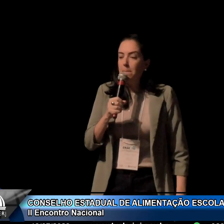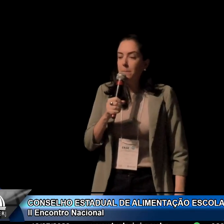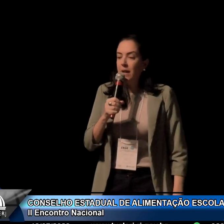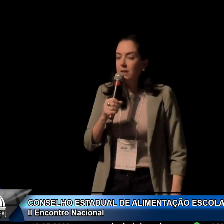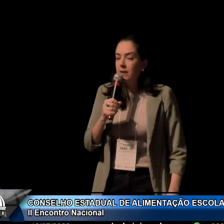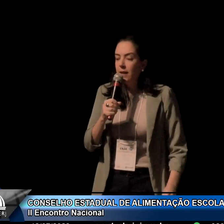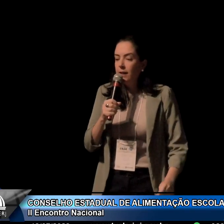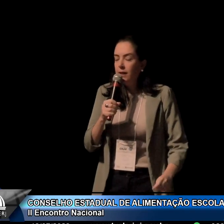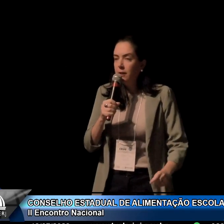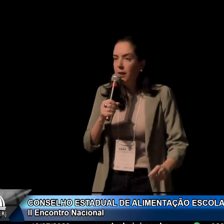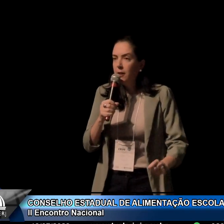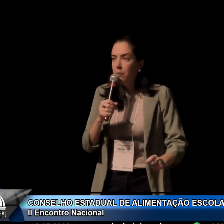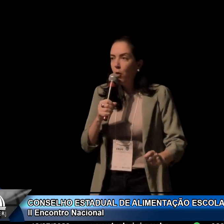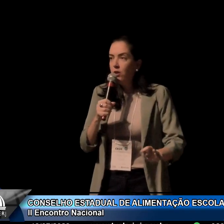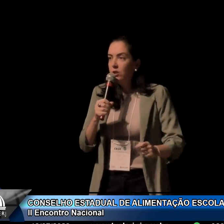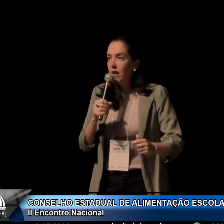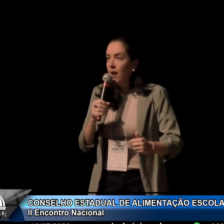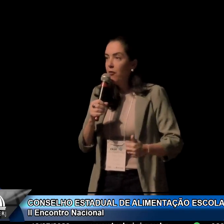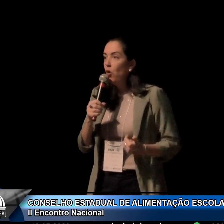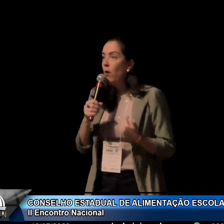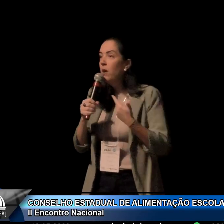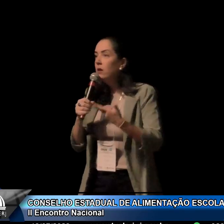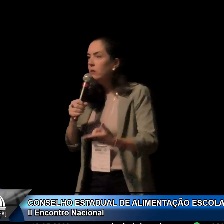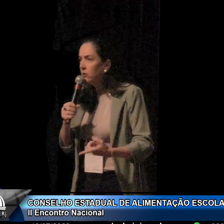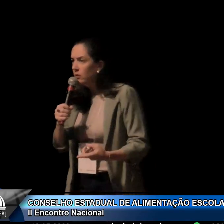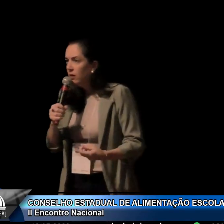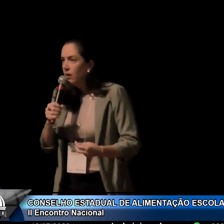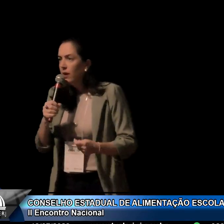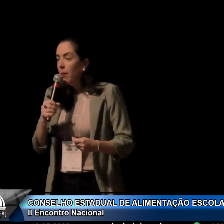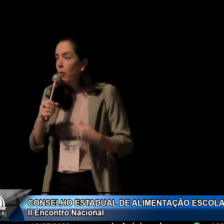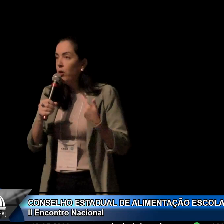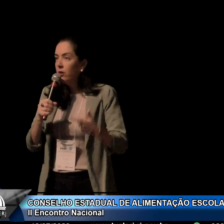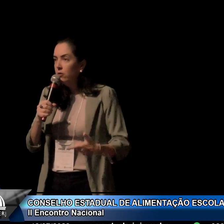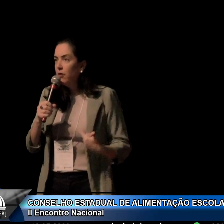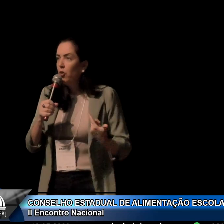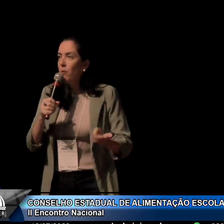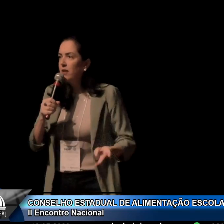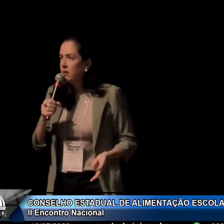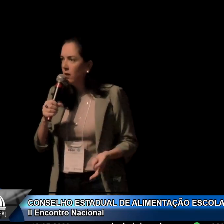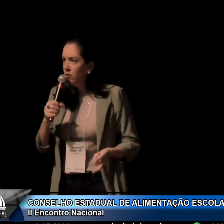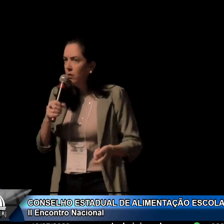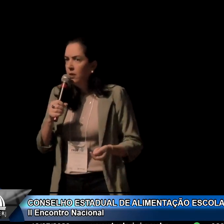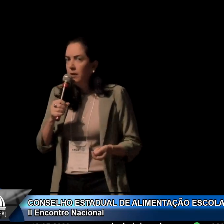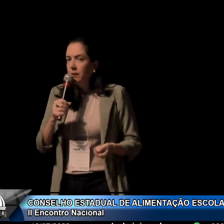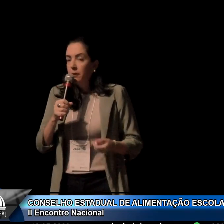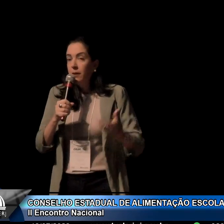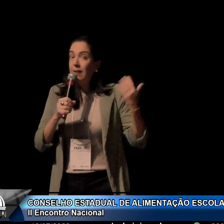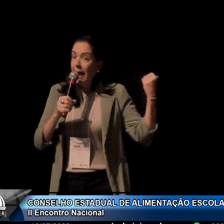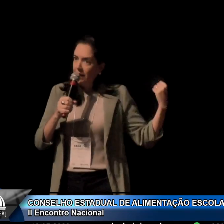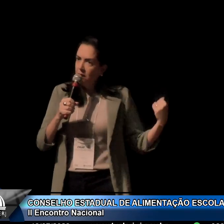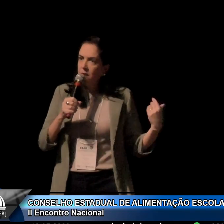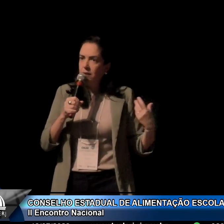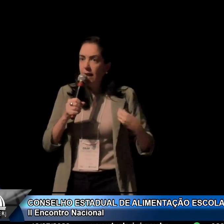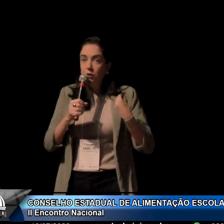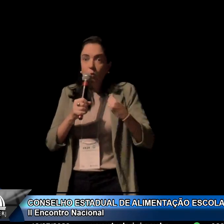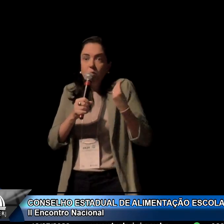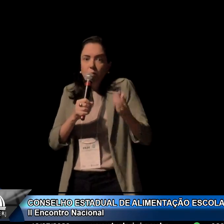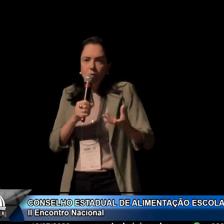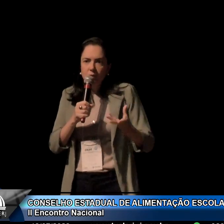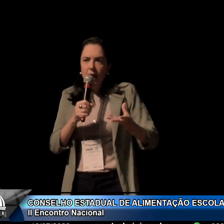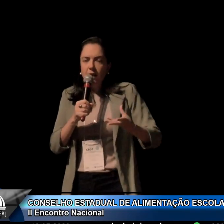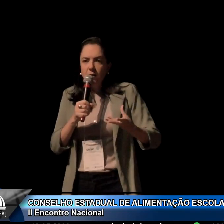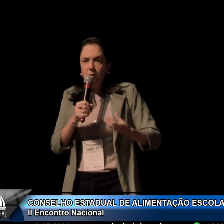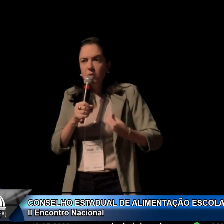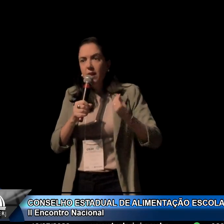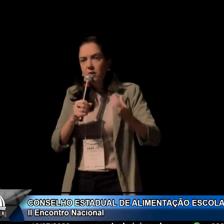mas ele ele pode estar formando apoiando na formação técnica né de